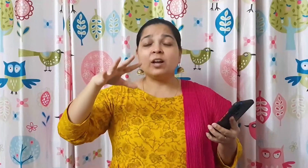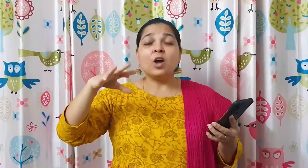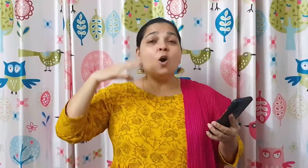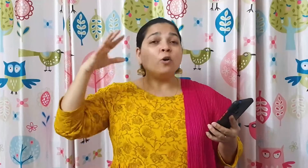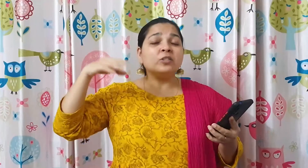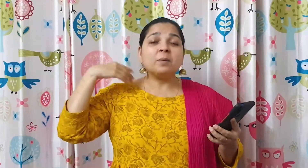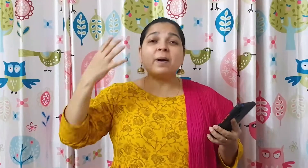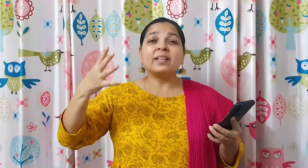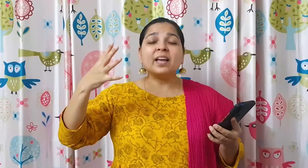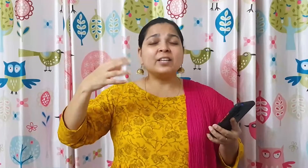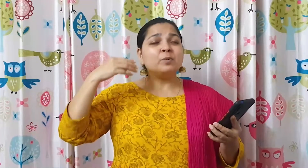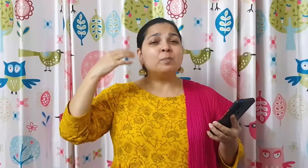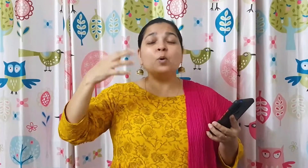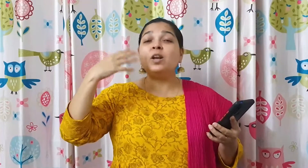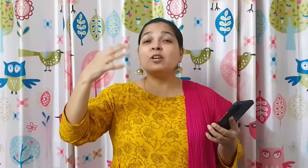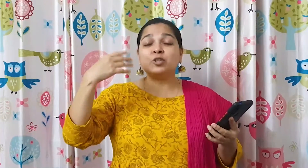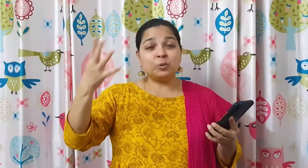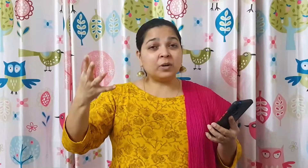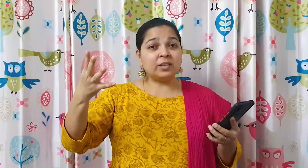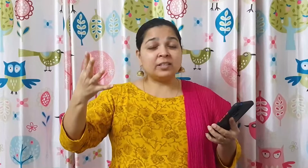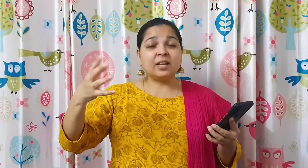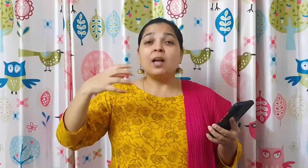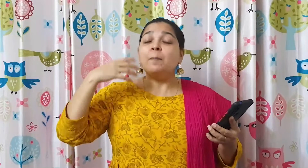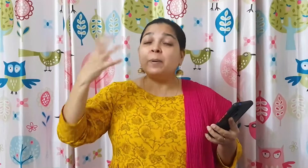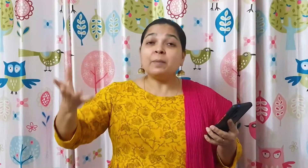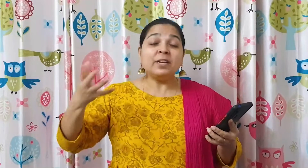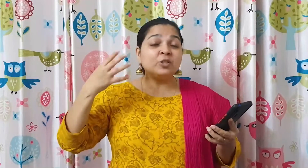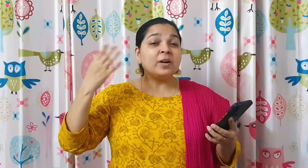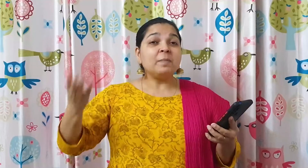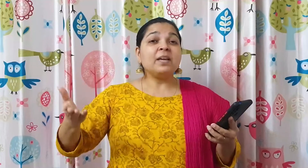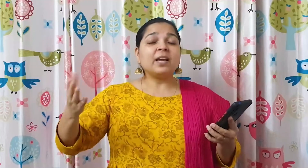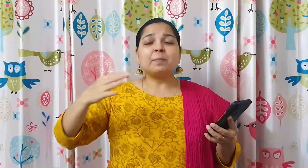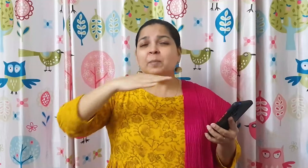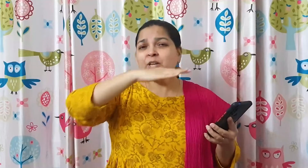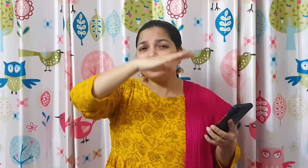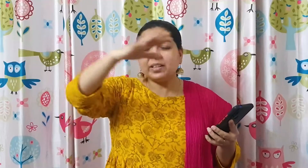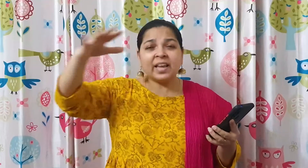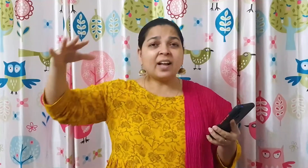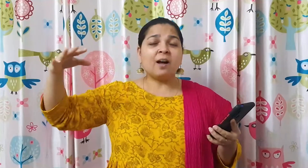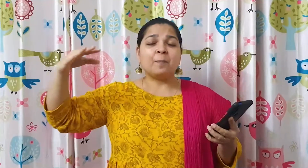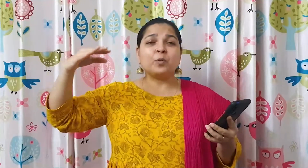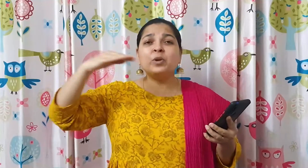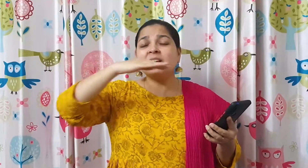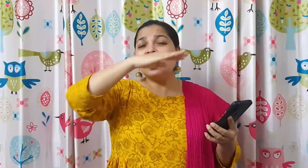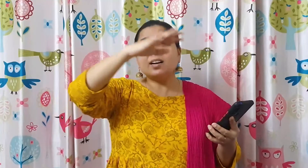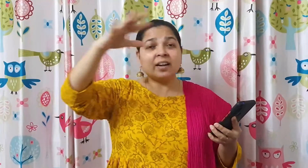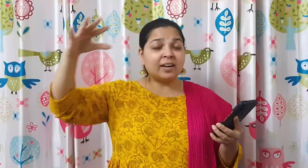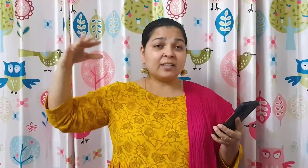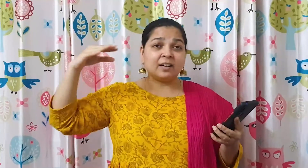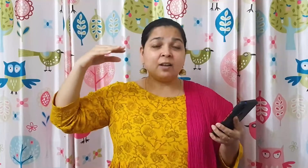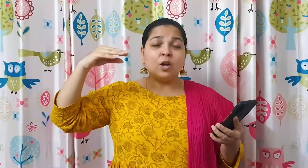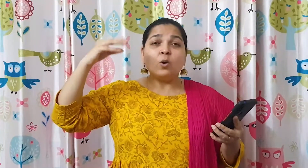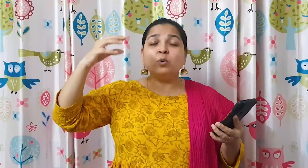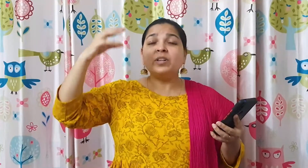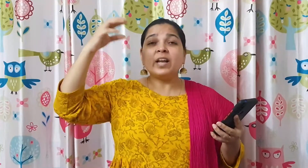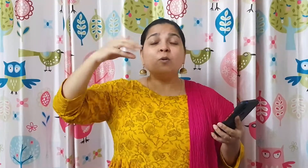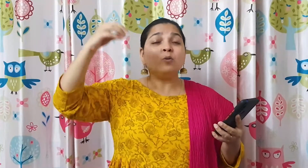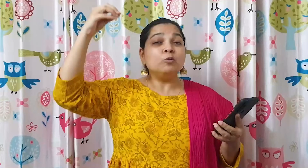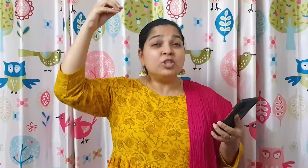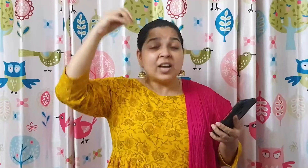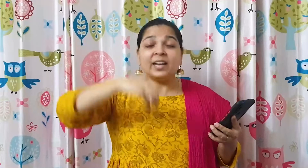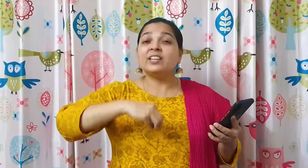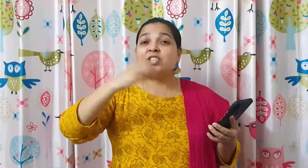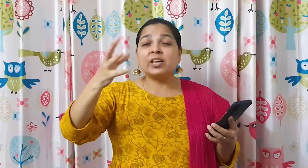কাৰণ ঈশ্বৰে জানিছিলে যে তেওঁ কি কৰিব, কি বস্তু সৃষ্টি কৰিব, একেবাৰে স্পষ্ট আছিলে তেওঁৰ চিন্তা, তেওঁৰ